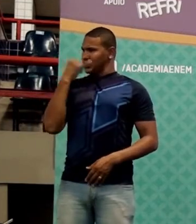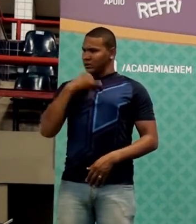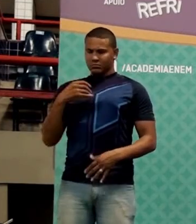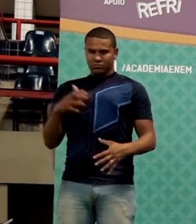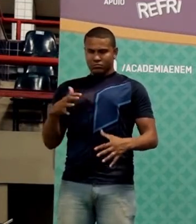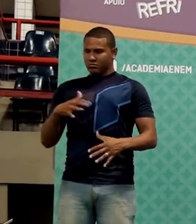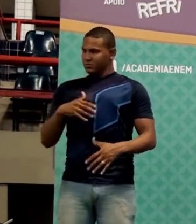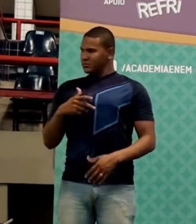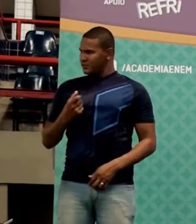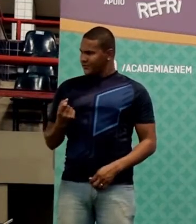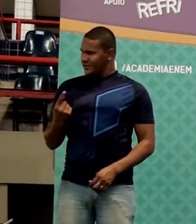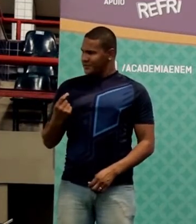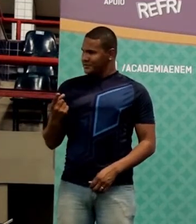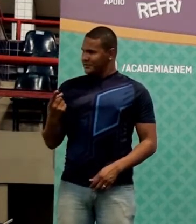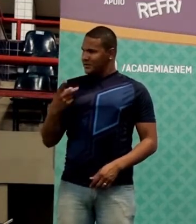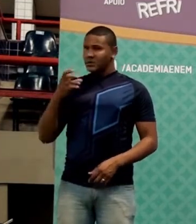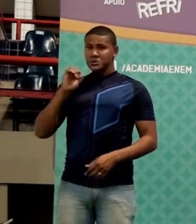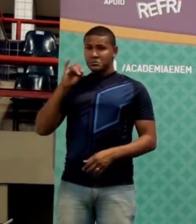você vai para uma discoteca,